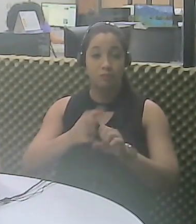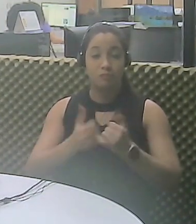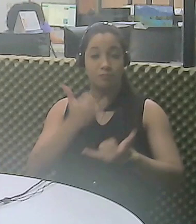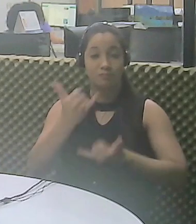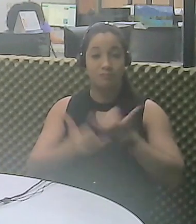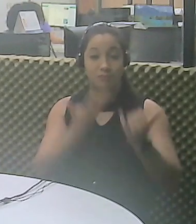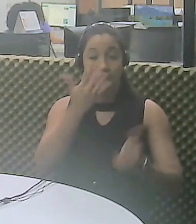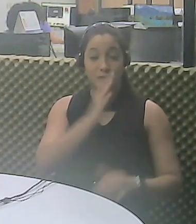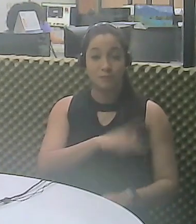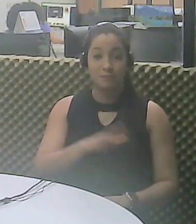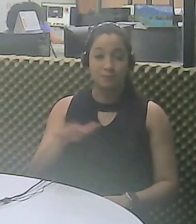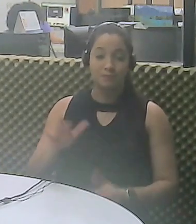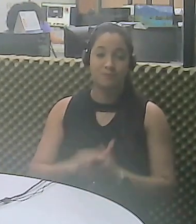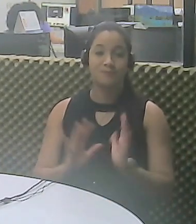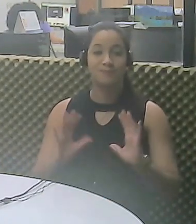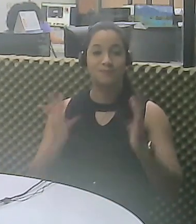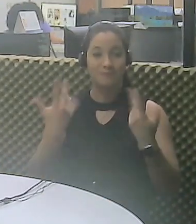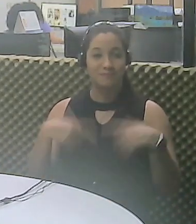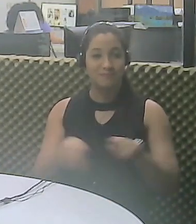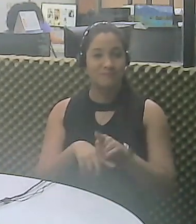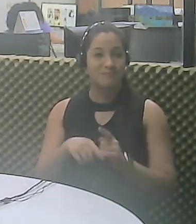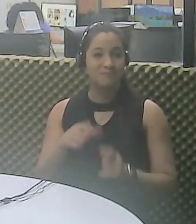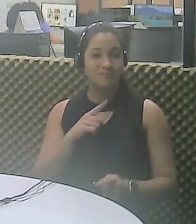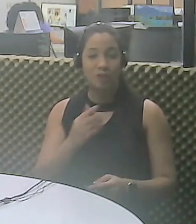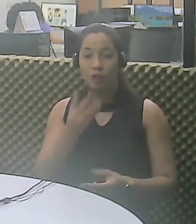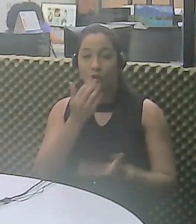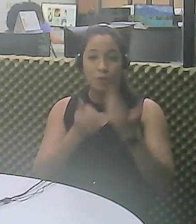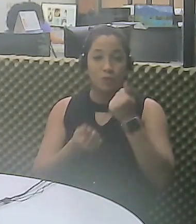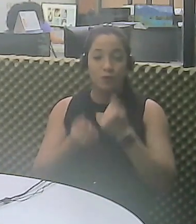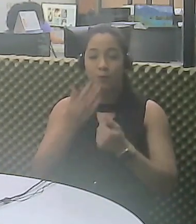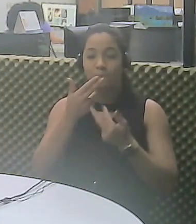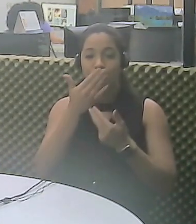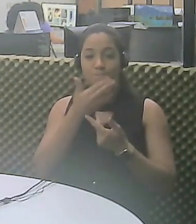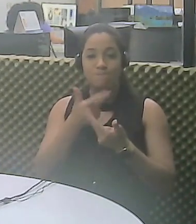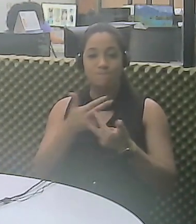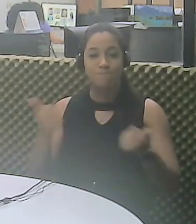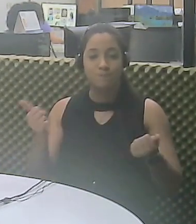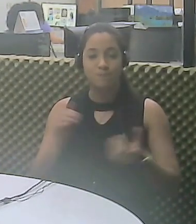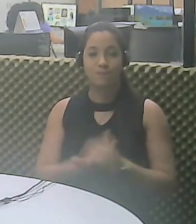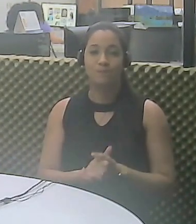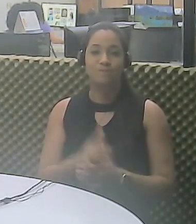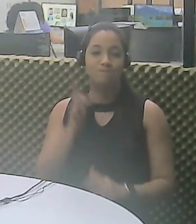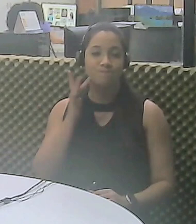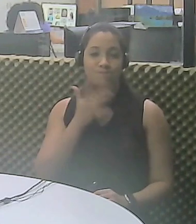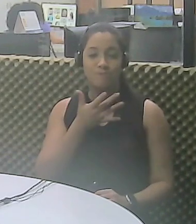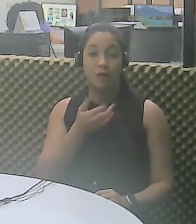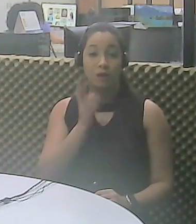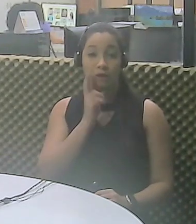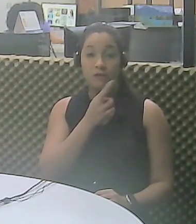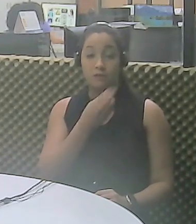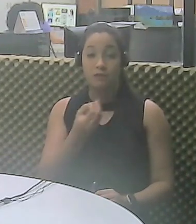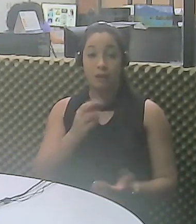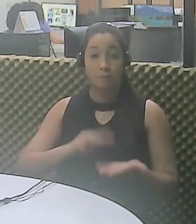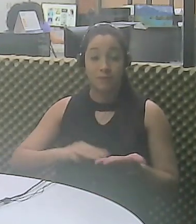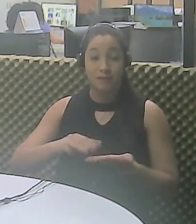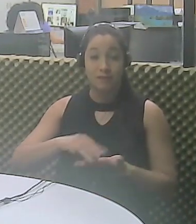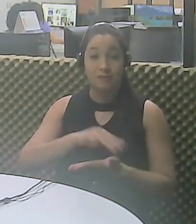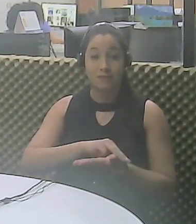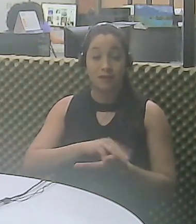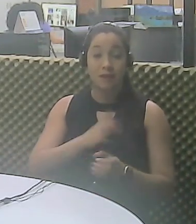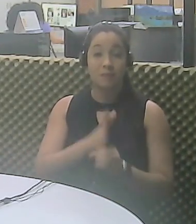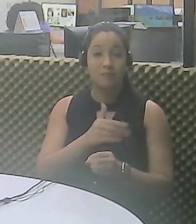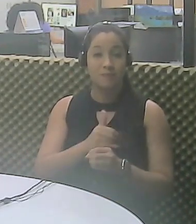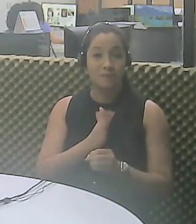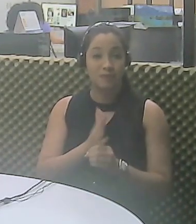para crianças. O evento também trará petiscos e pratos diversos. Os restaurantes servirão pastéis, batata